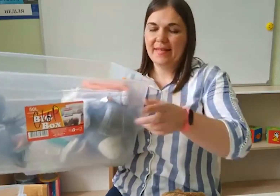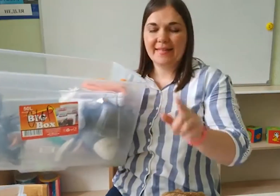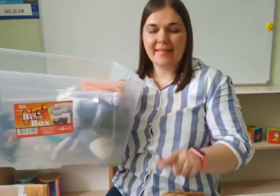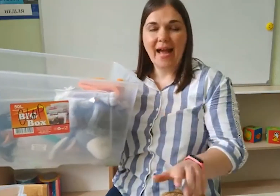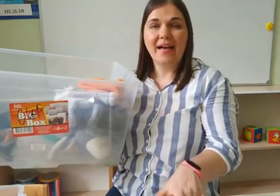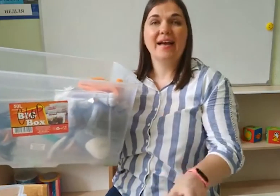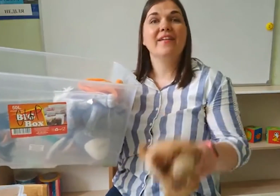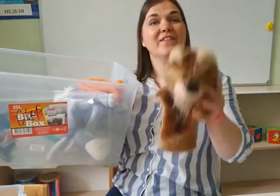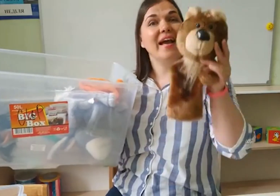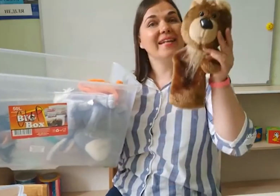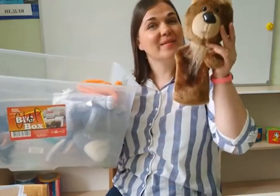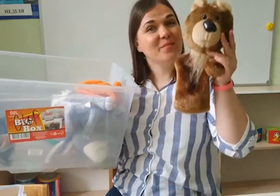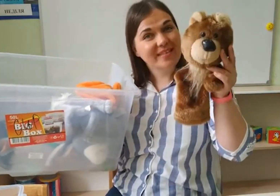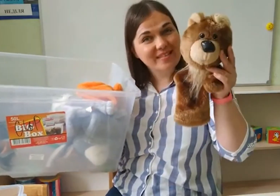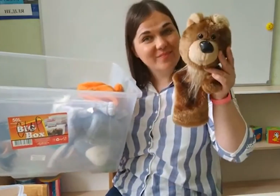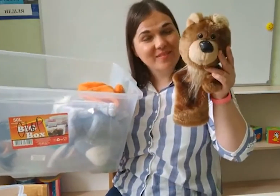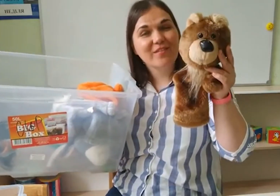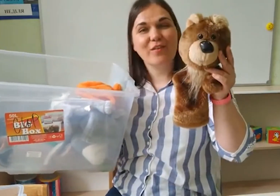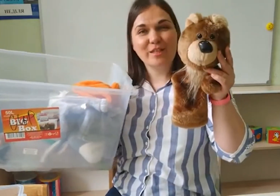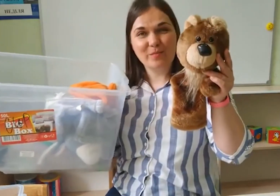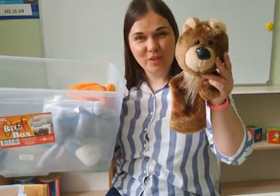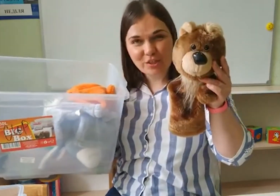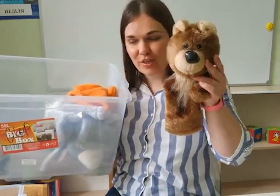Та ведмідь, ведмідь реве.